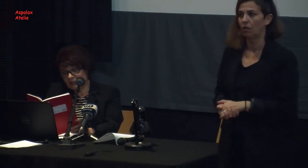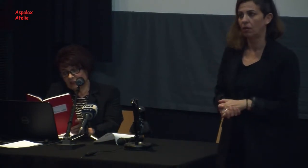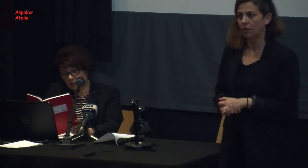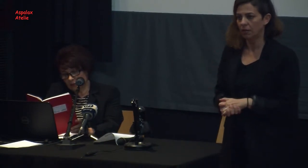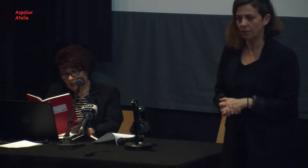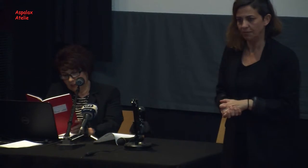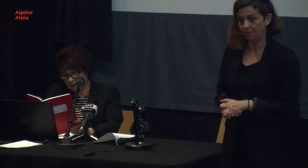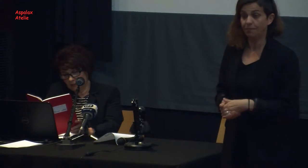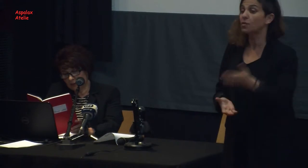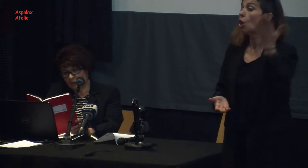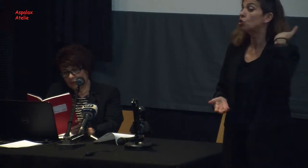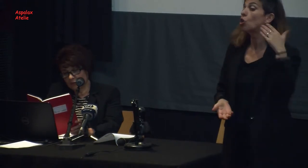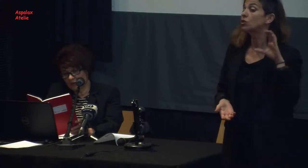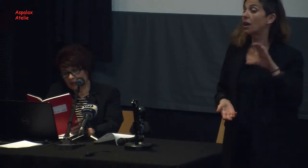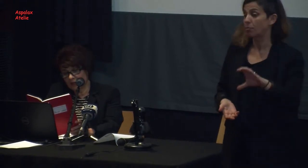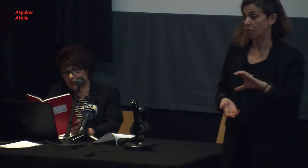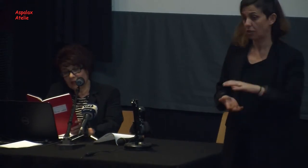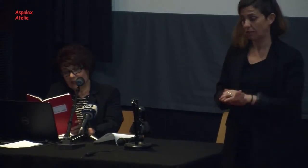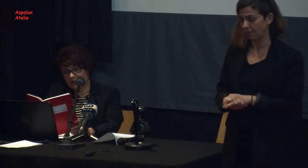εκείνη την εποχή